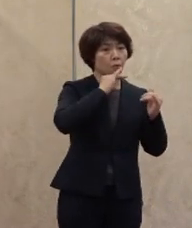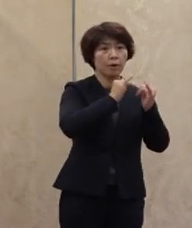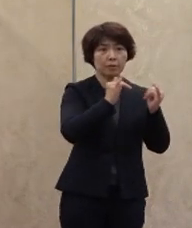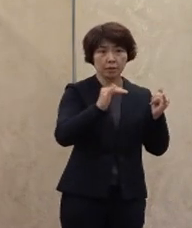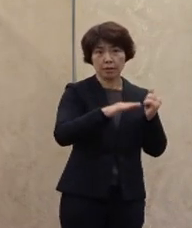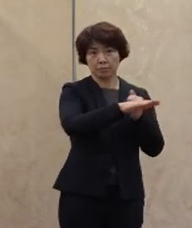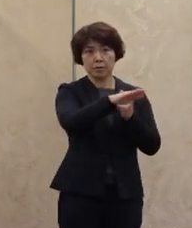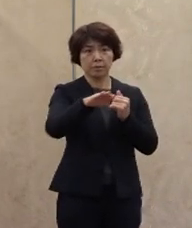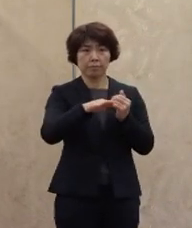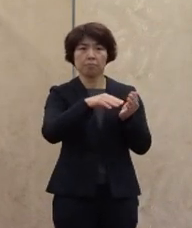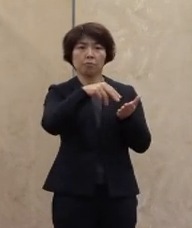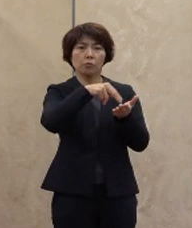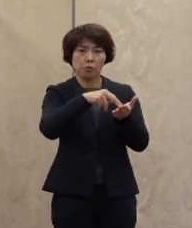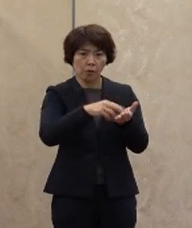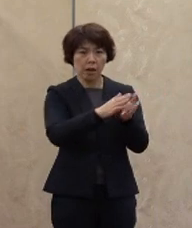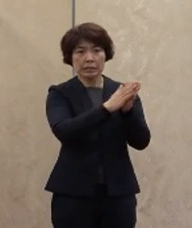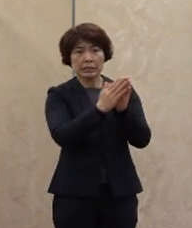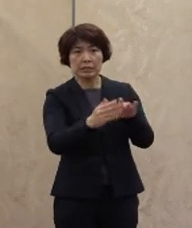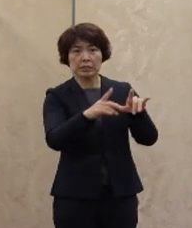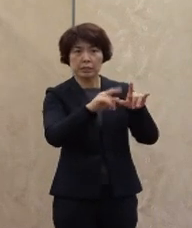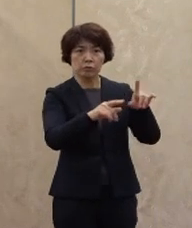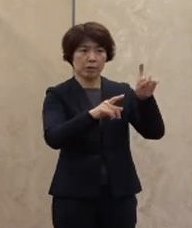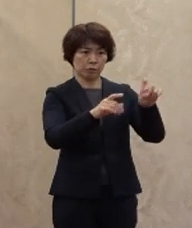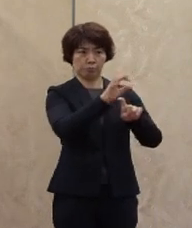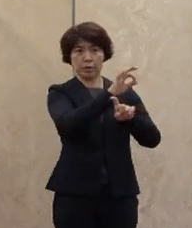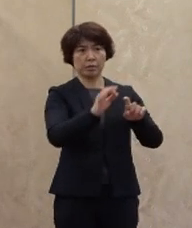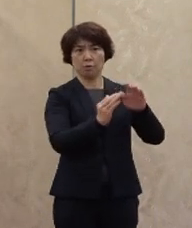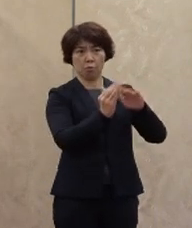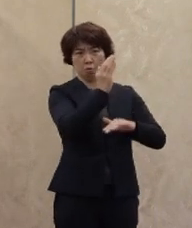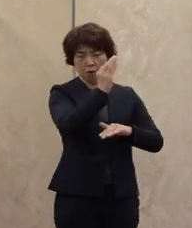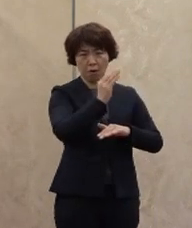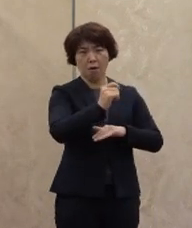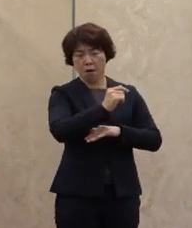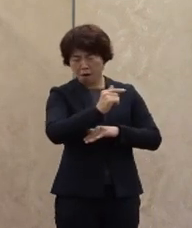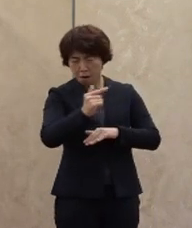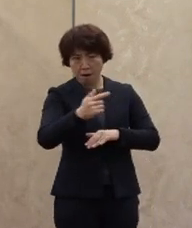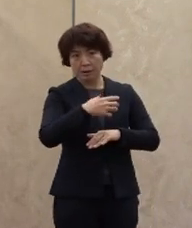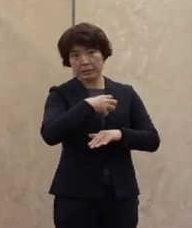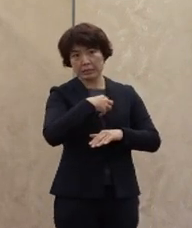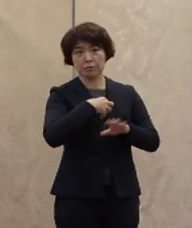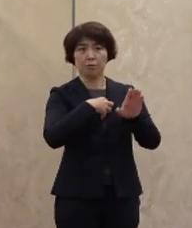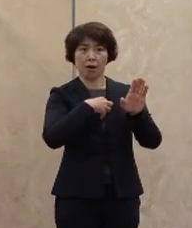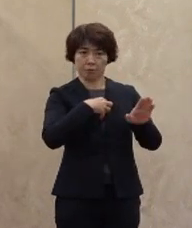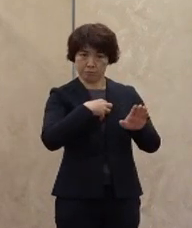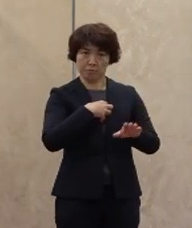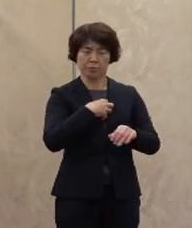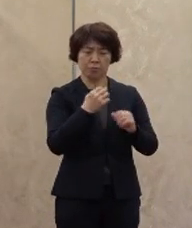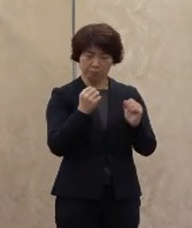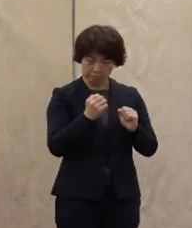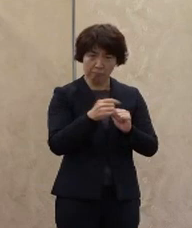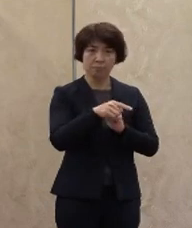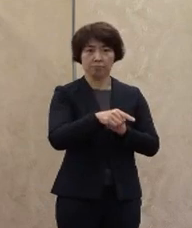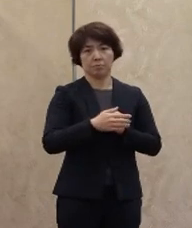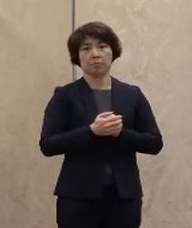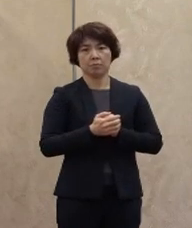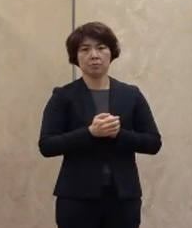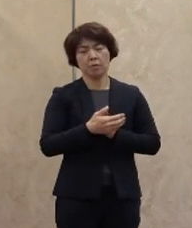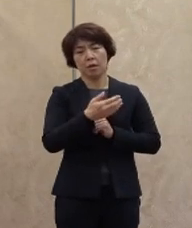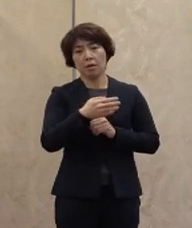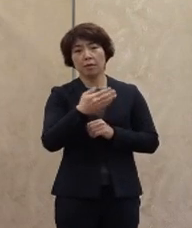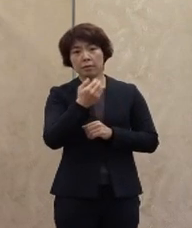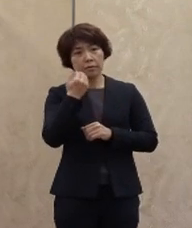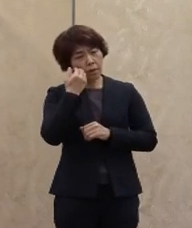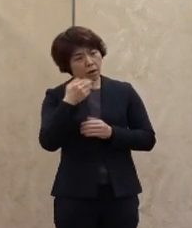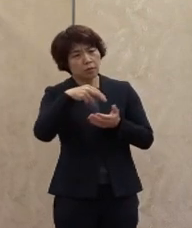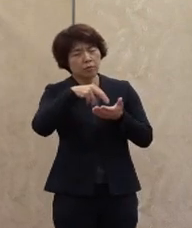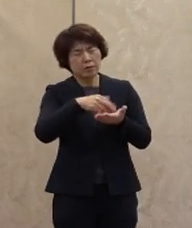、もう致死率 10% を超える、非常にリスクの高い、そういったウイルスでもあります。誰かにとって大切な人の